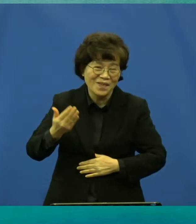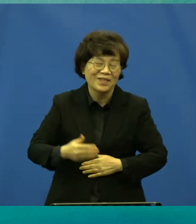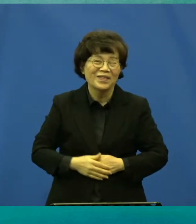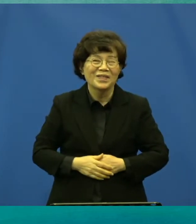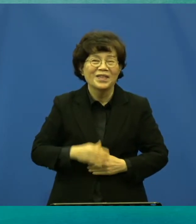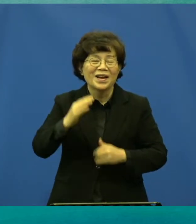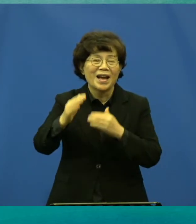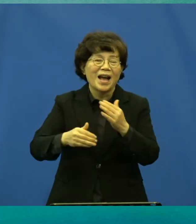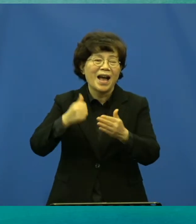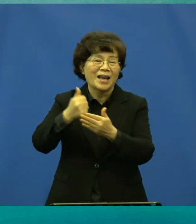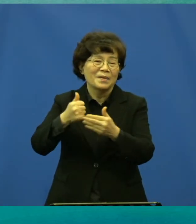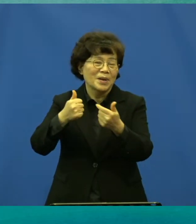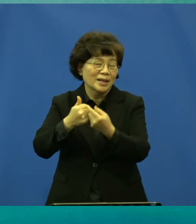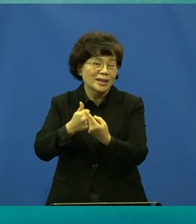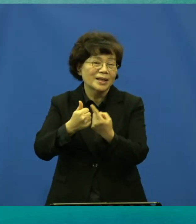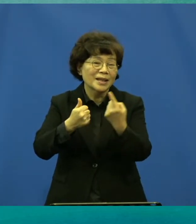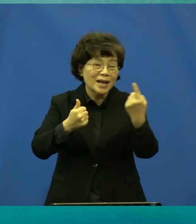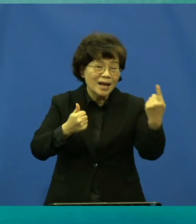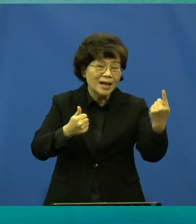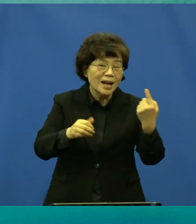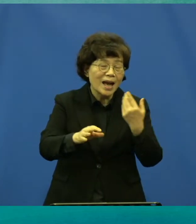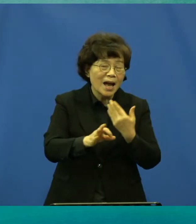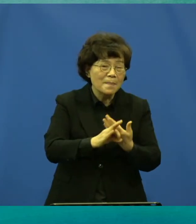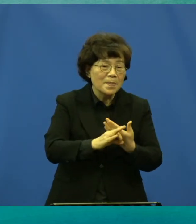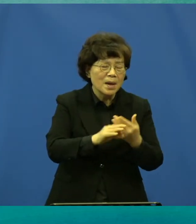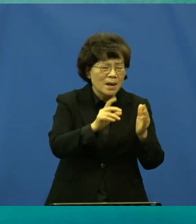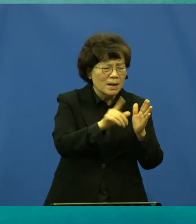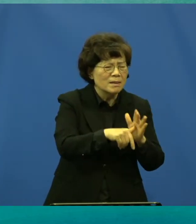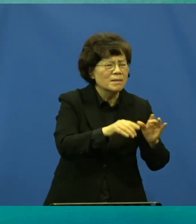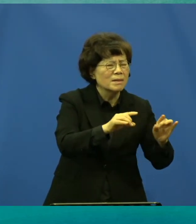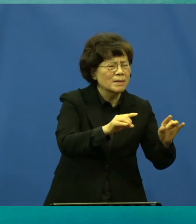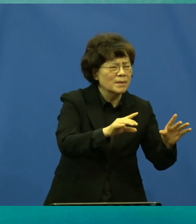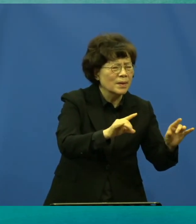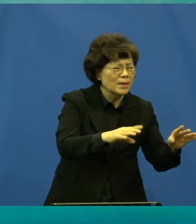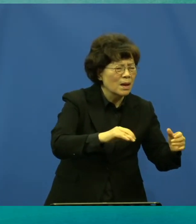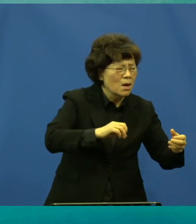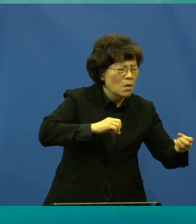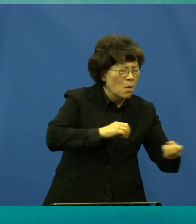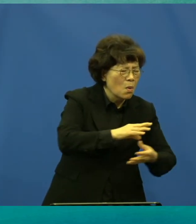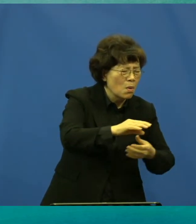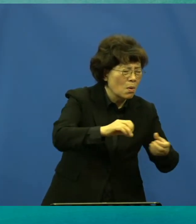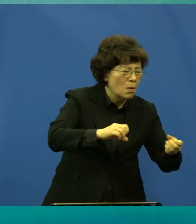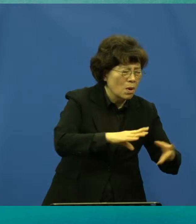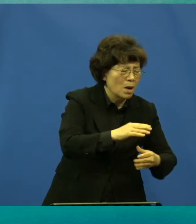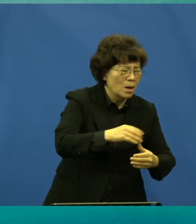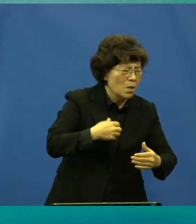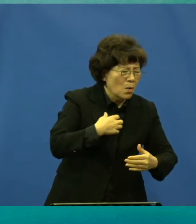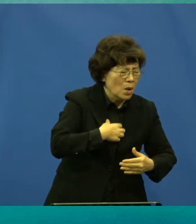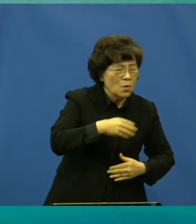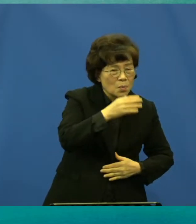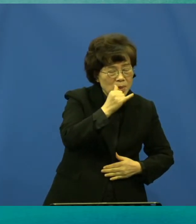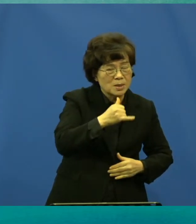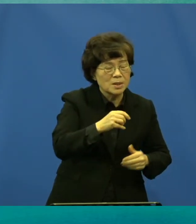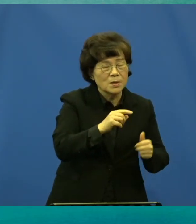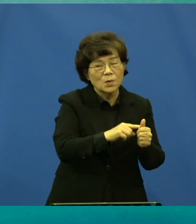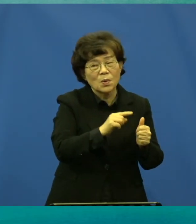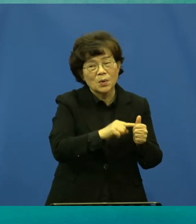그런데 하나님을 떠나면 매 순간 혼란 속에 있는 거죠. 요나는